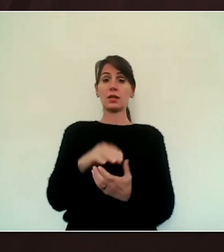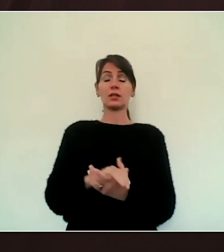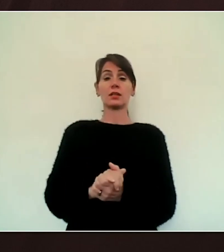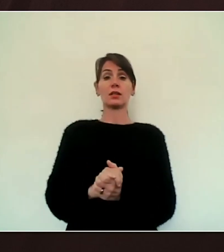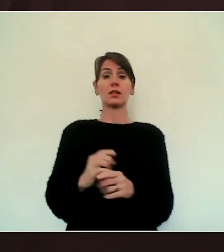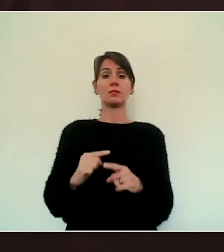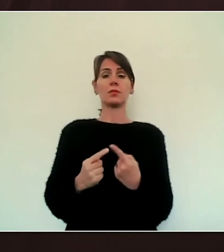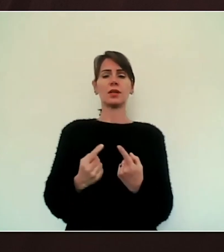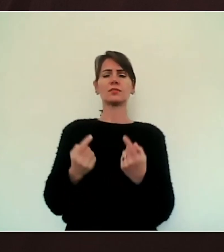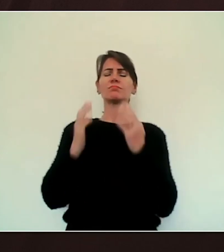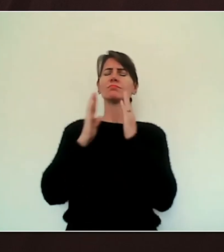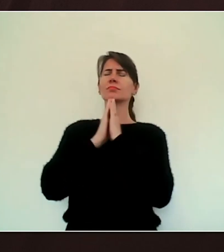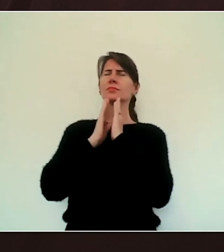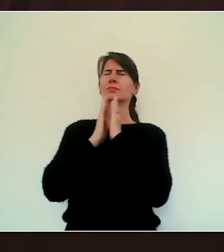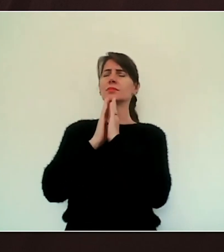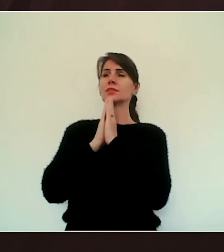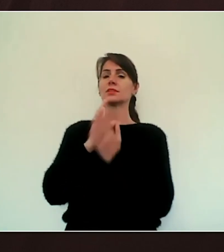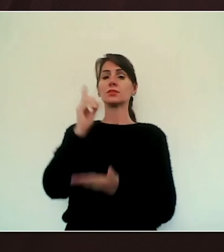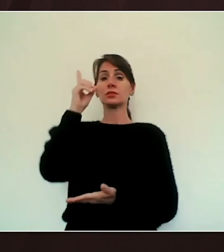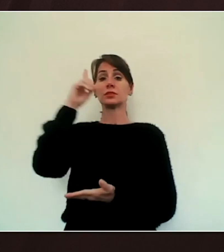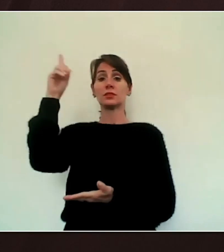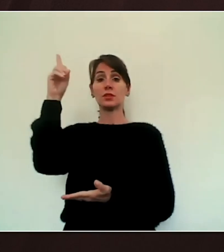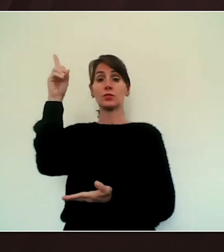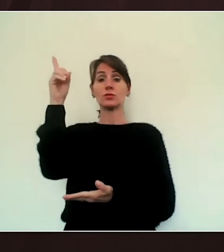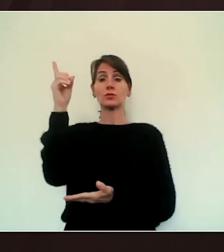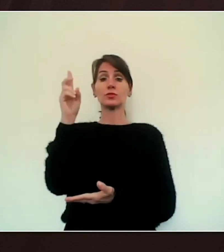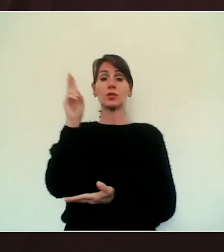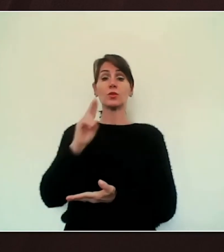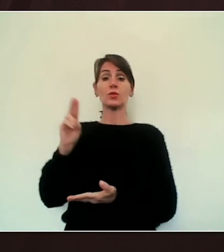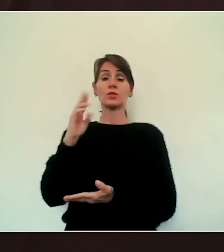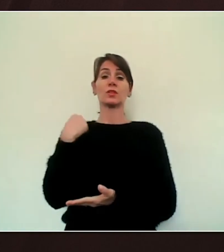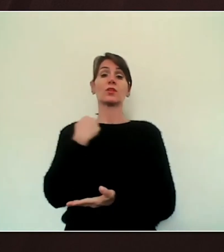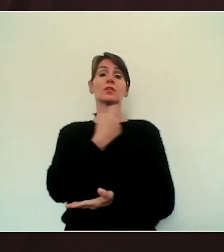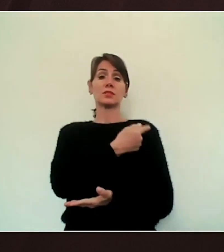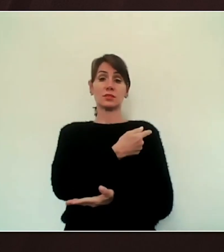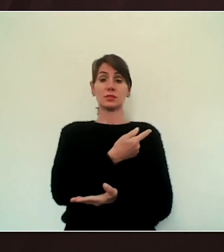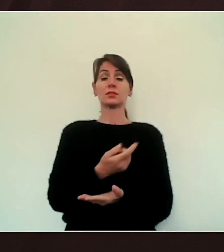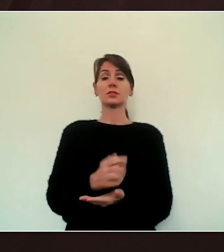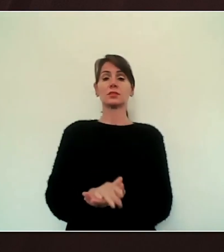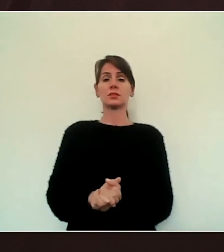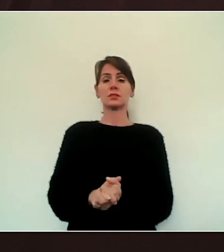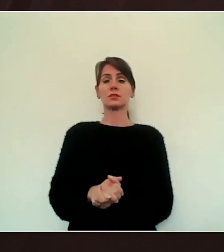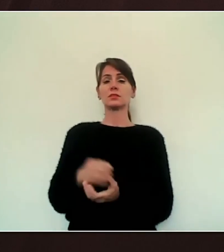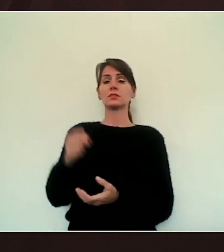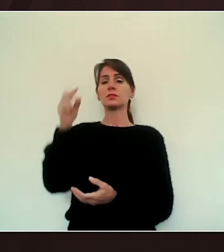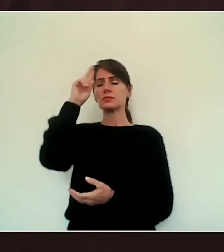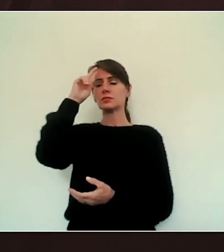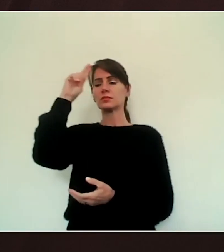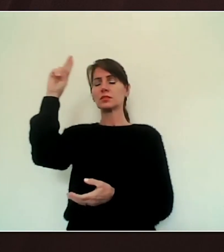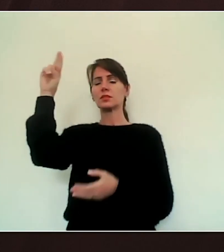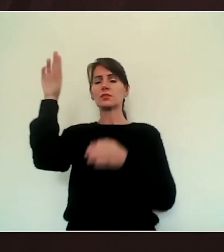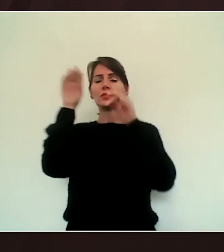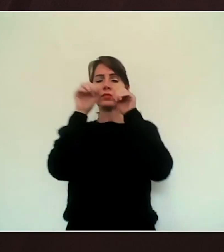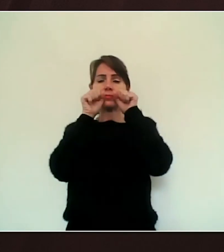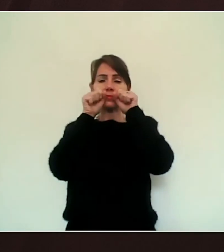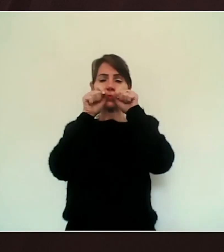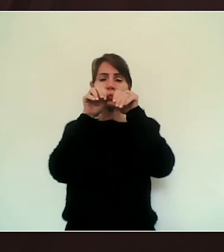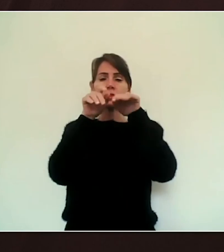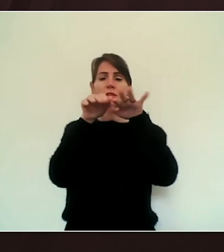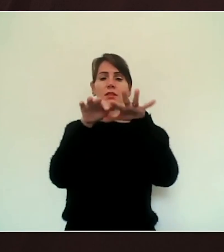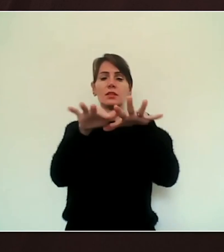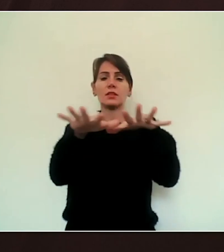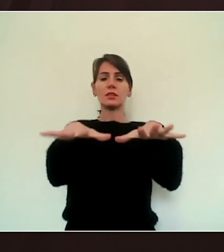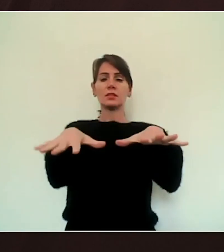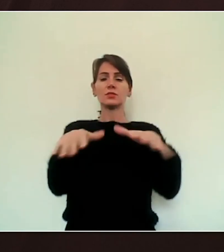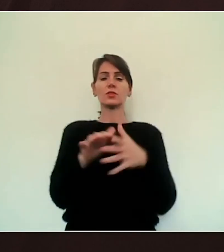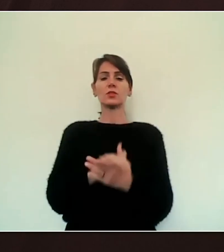nos usar para encerrar esta era. O Senhor abençoe a todos vocês, né? Que todos vocês